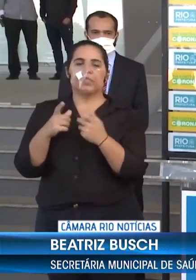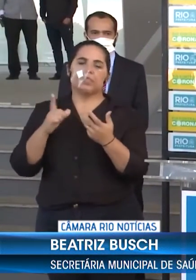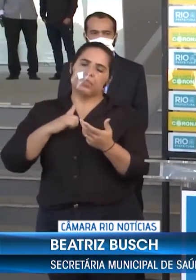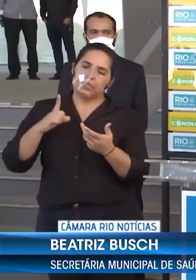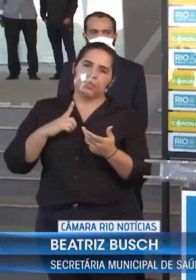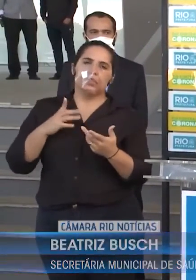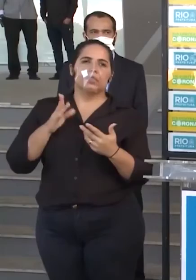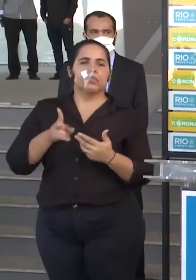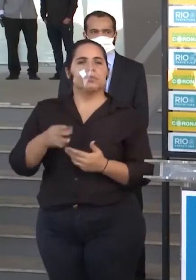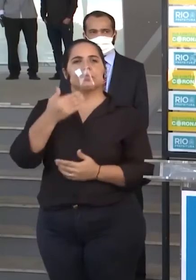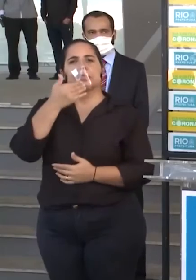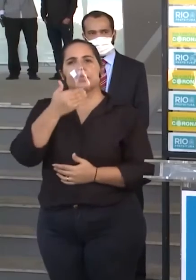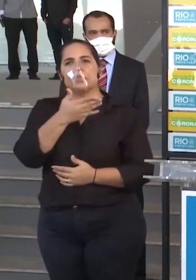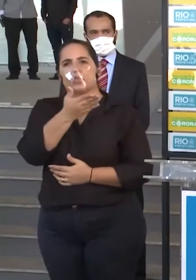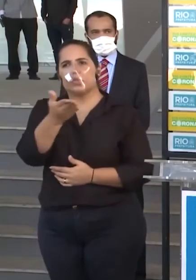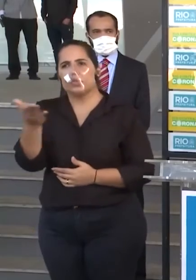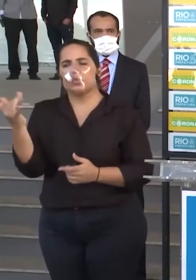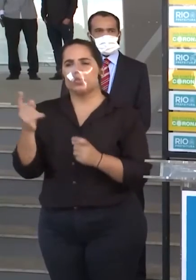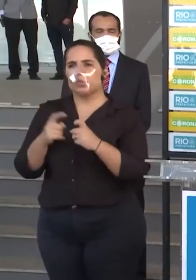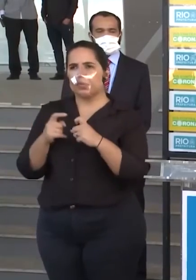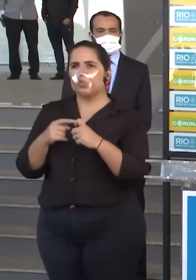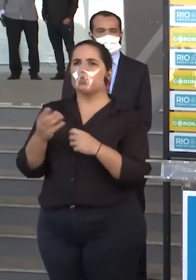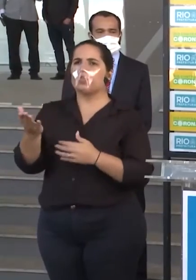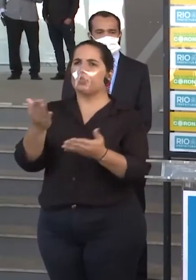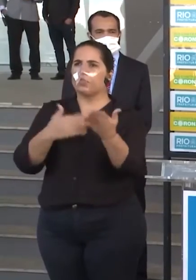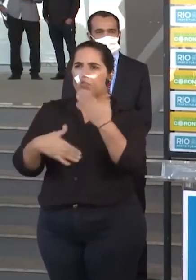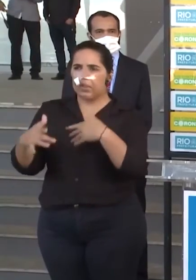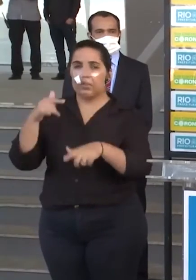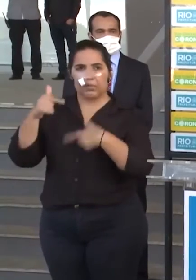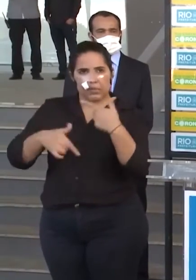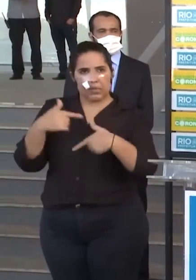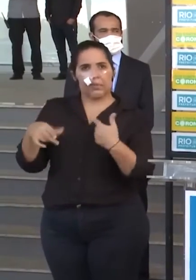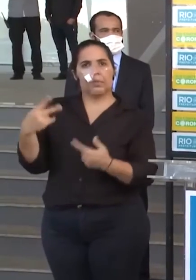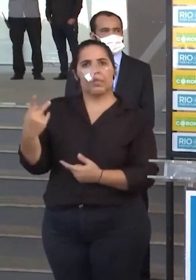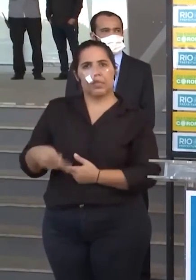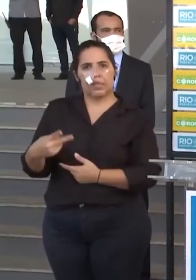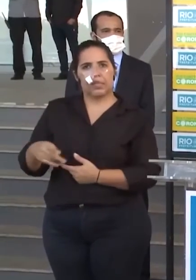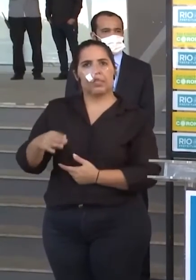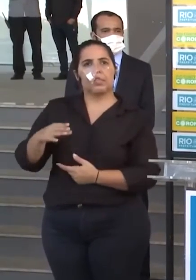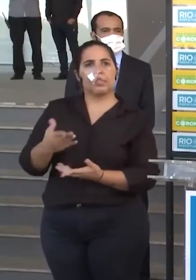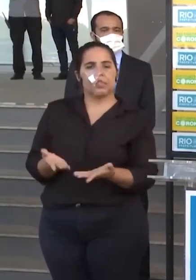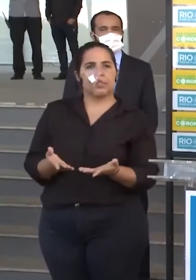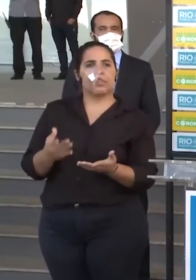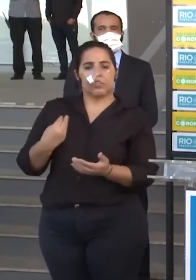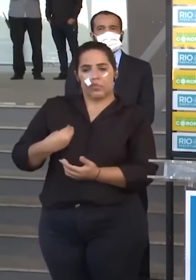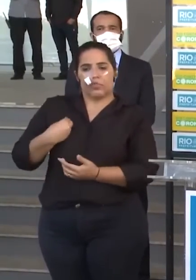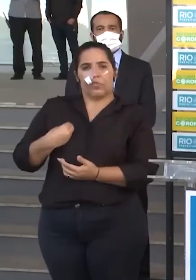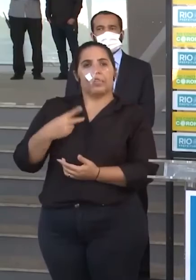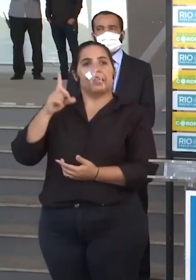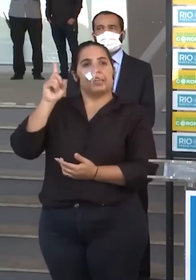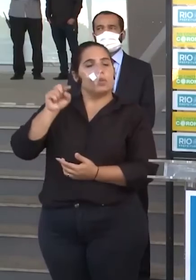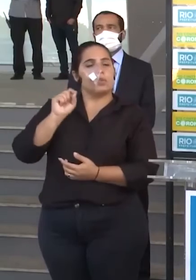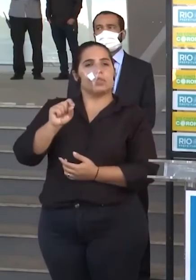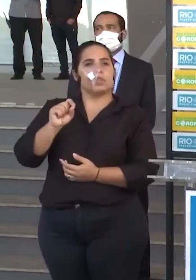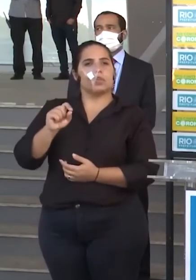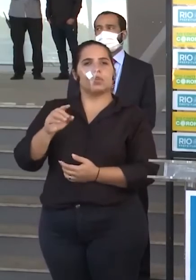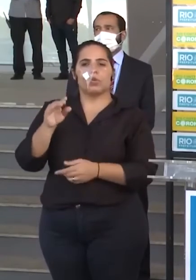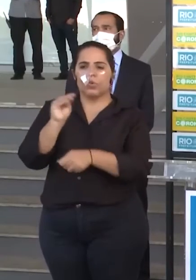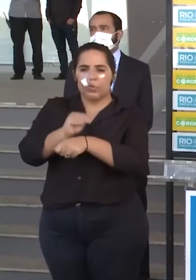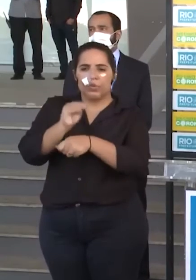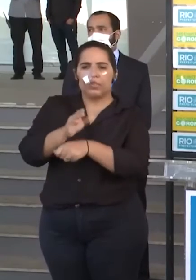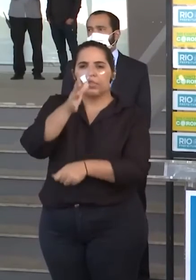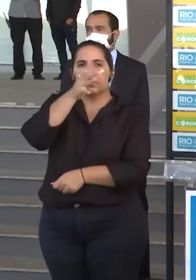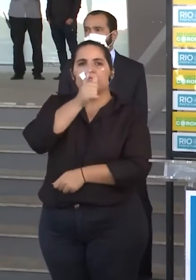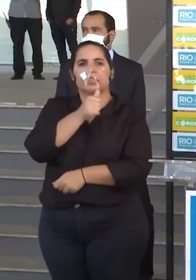oportunidades, pedido aos colegas médicos que venham exercer a sua tarefa maior de vida, que é cuidar e salvar